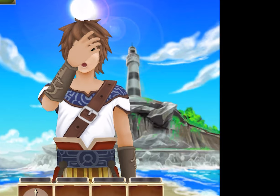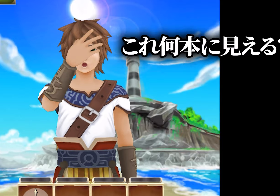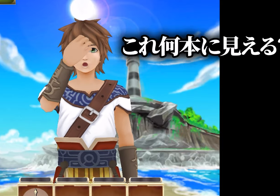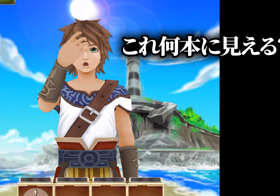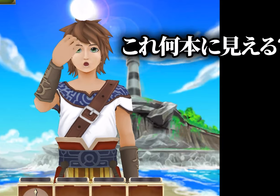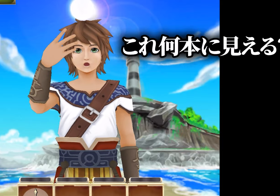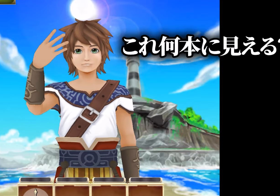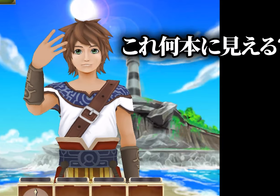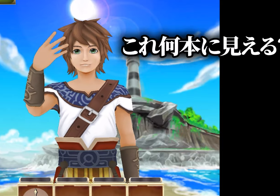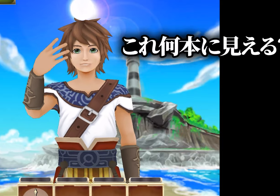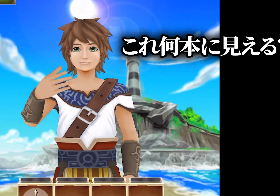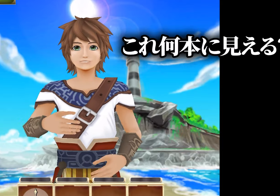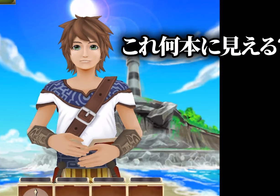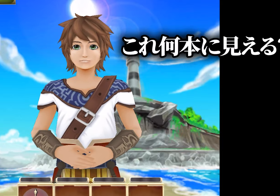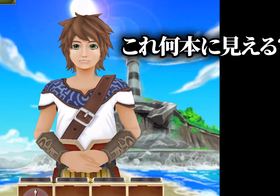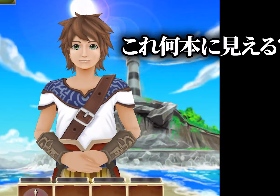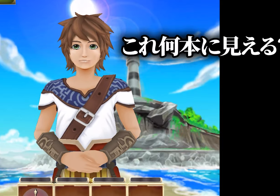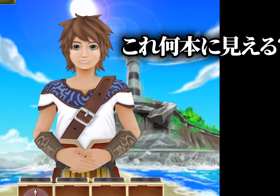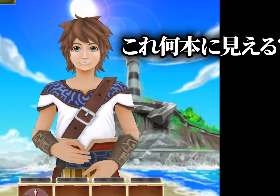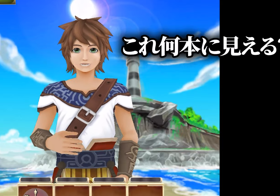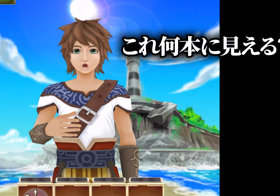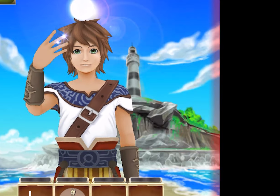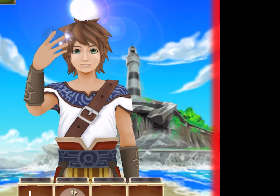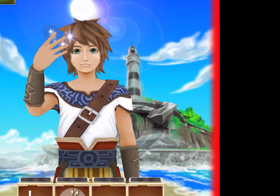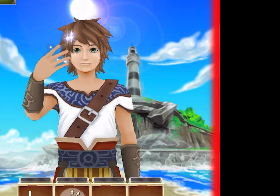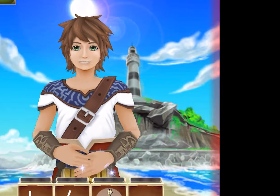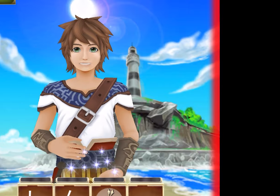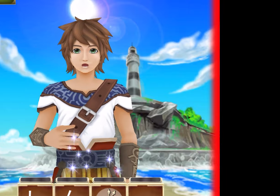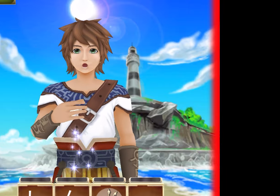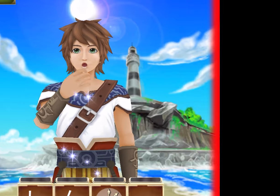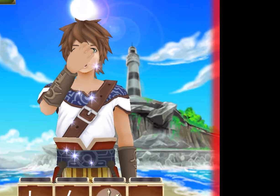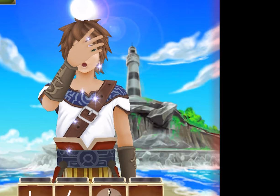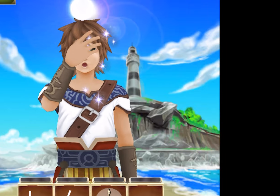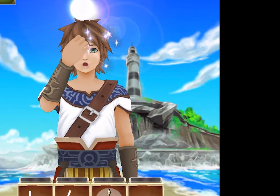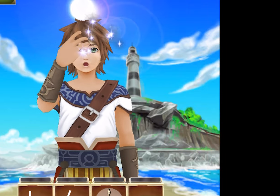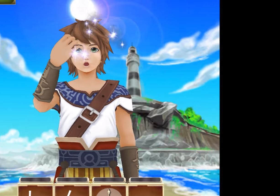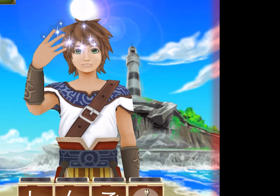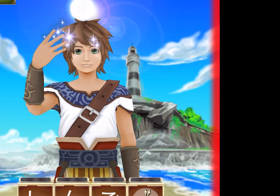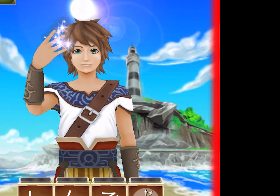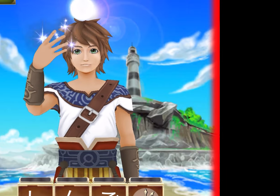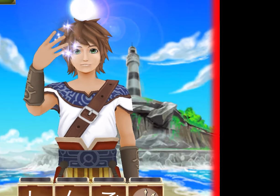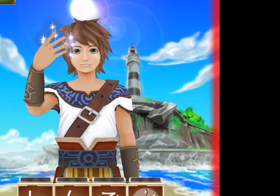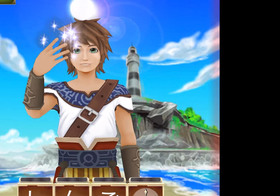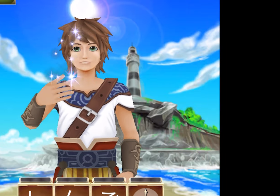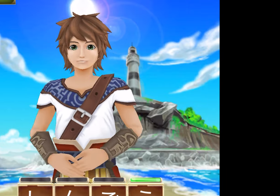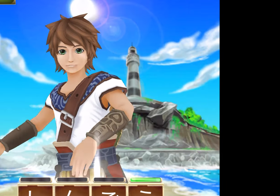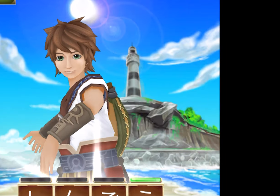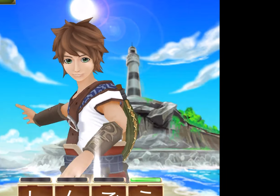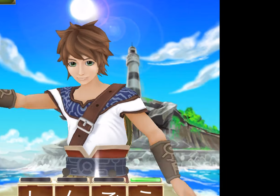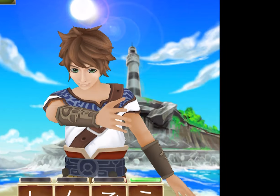これ何歩に見える上がるしやねこれ何歩に見える真実信号信号